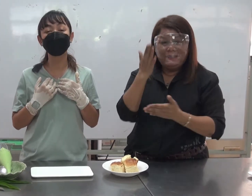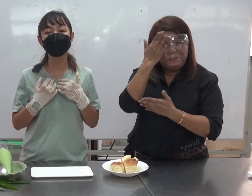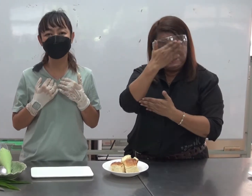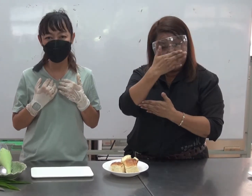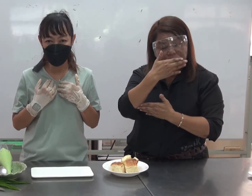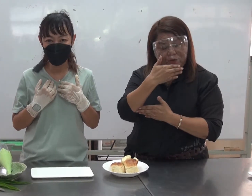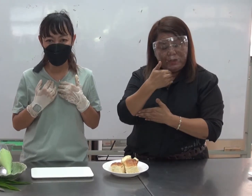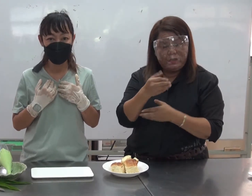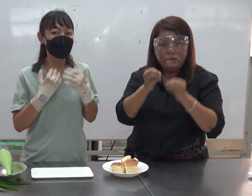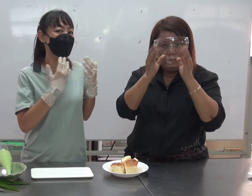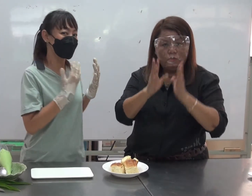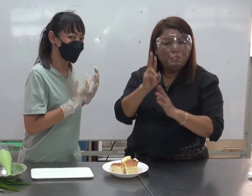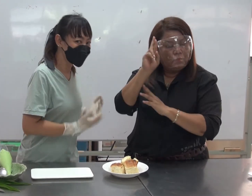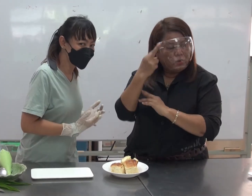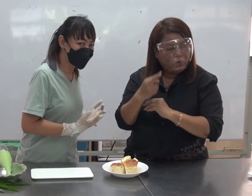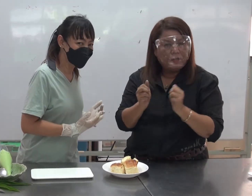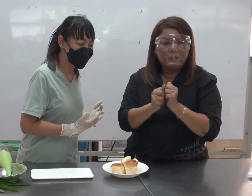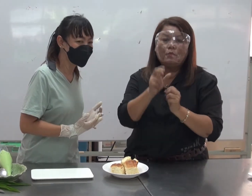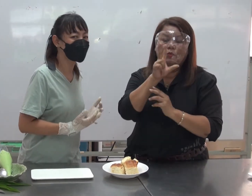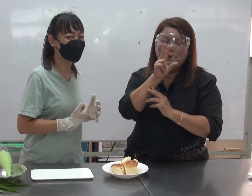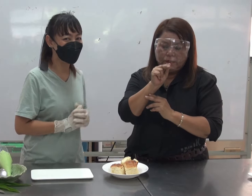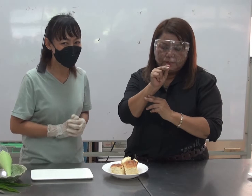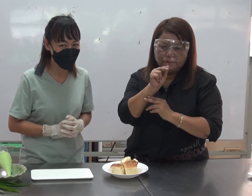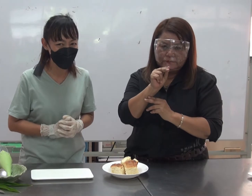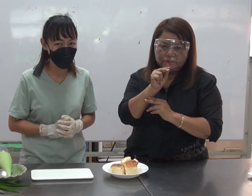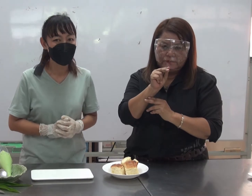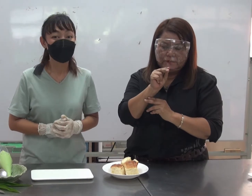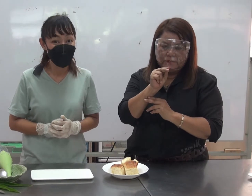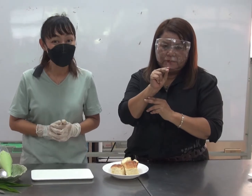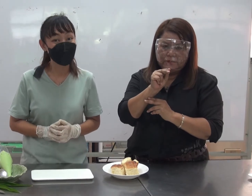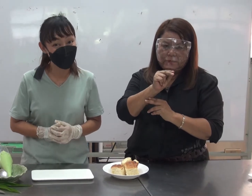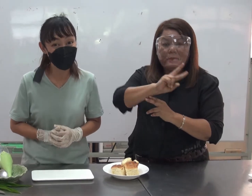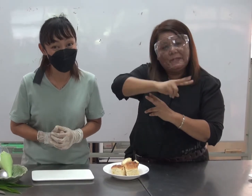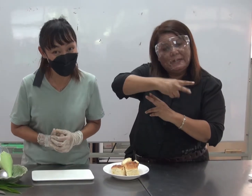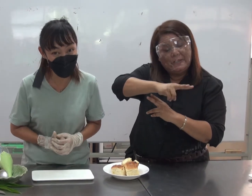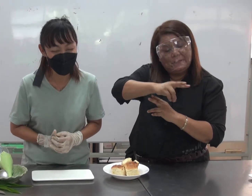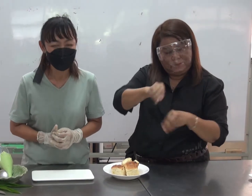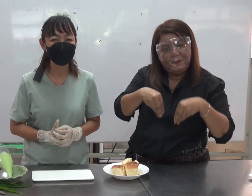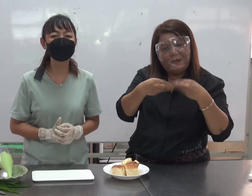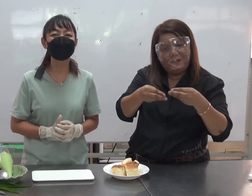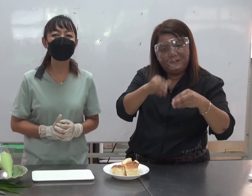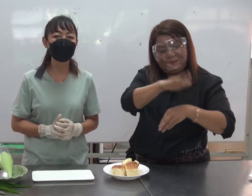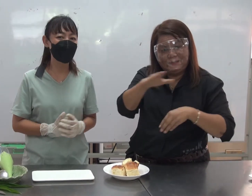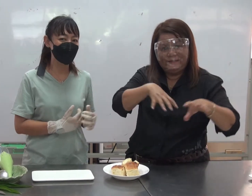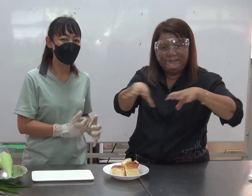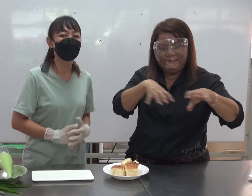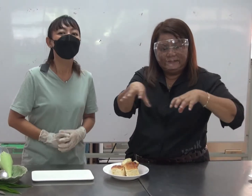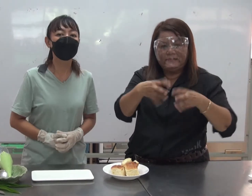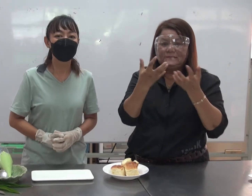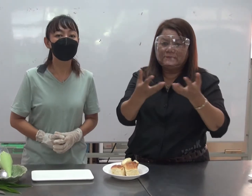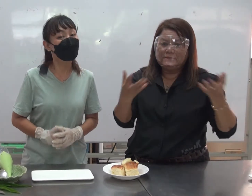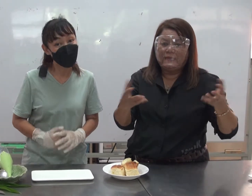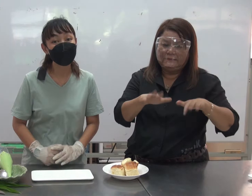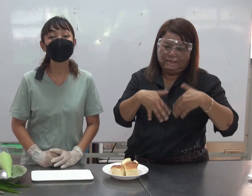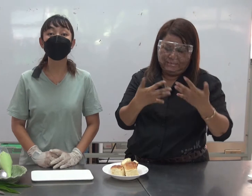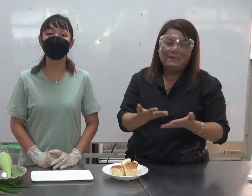ครูศศิชนานะคะกับคุณครูเป็ดนะคะวันนี้ให้เกียรติมาเป็นล่ามภาษามือด้วยนะคะซึ่งจริงๆแล้วครูเป็ดเนี่ยเป็น